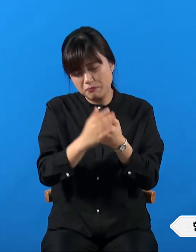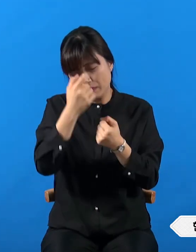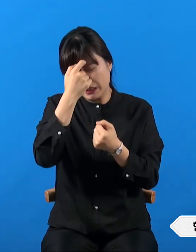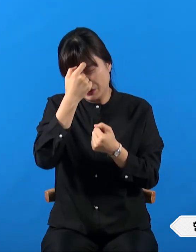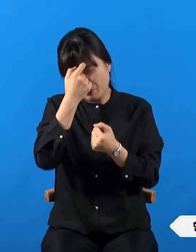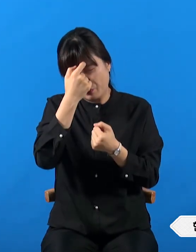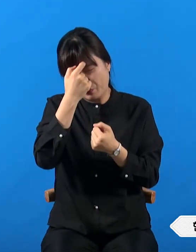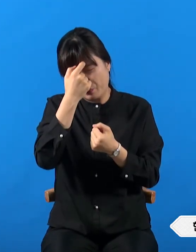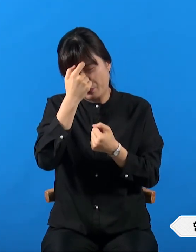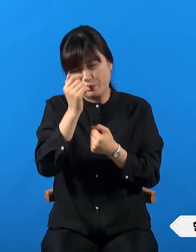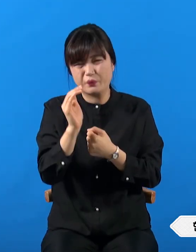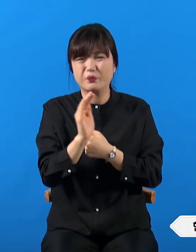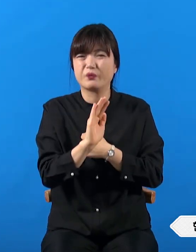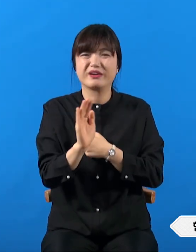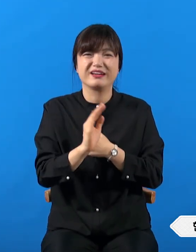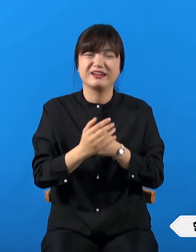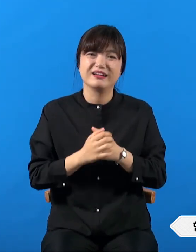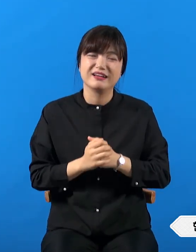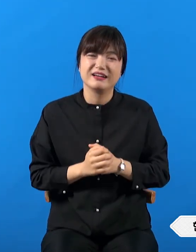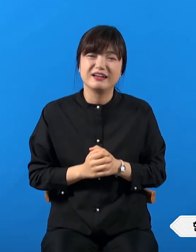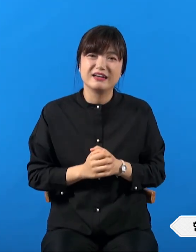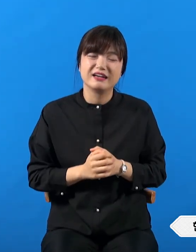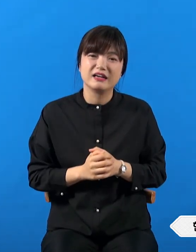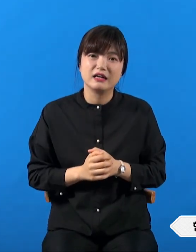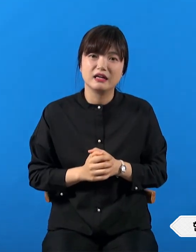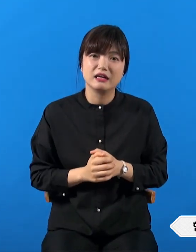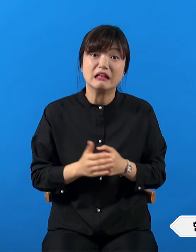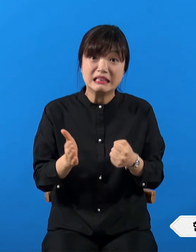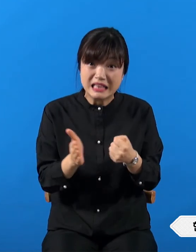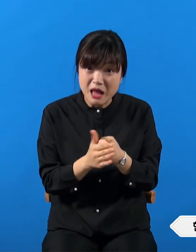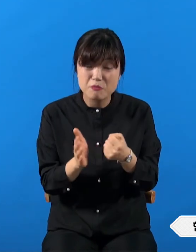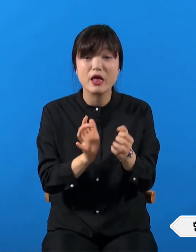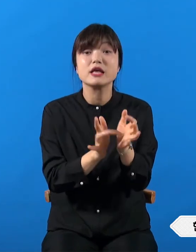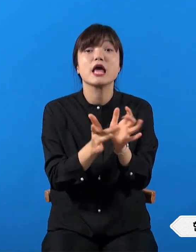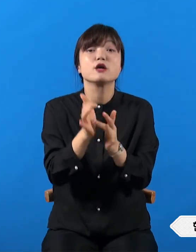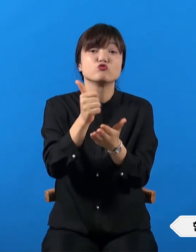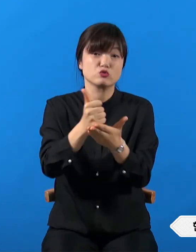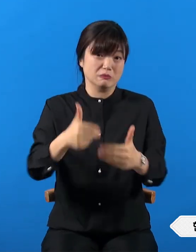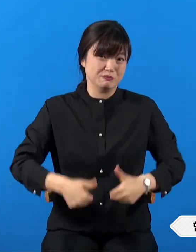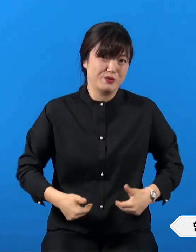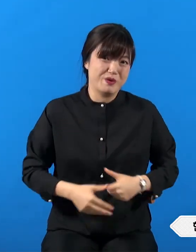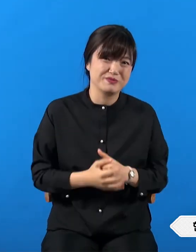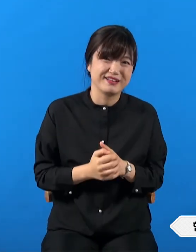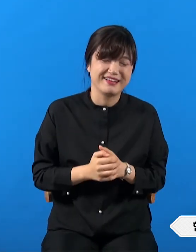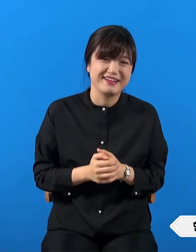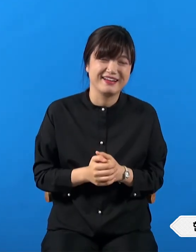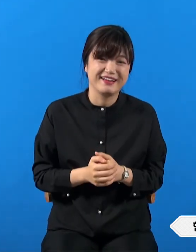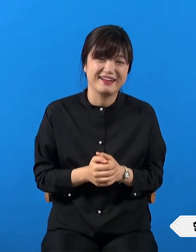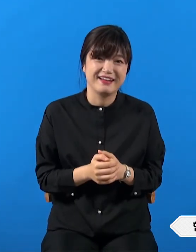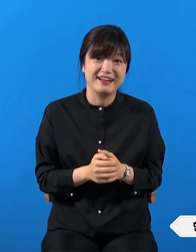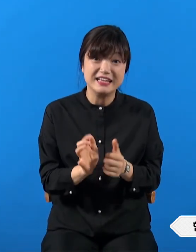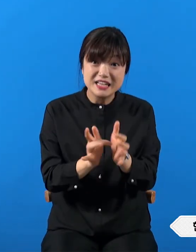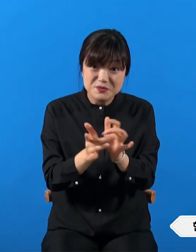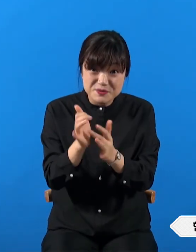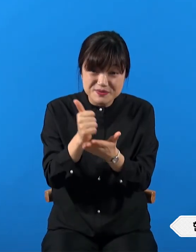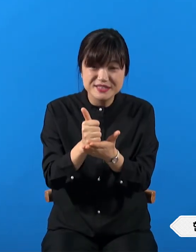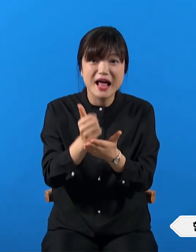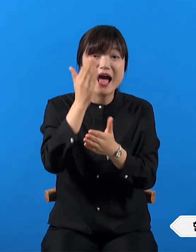나지를 않습니다. 자, 그렇기 때문에 예수 그리스도가 필요한 것입니다.